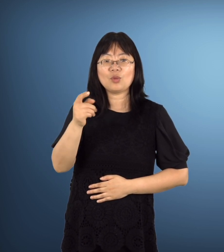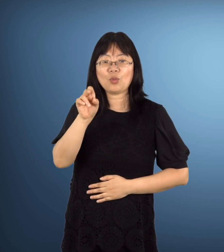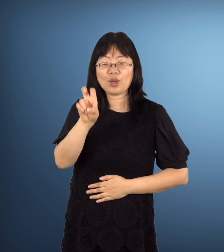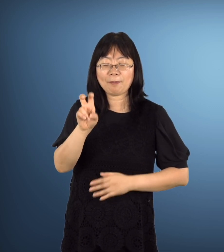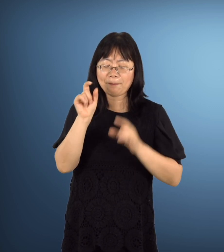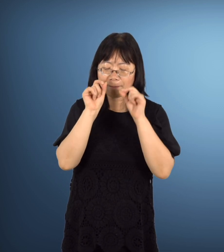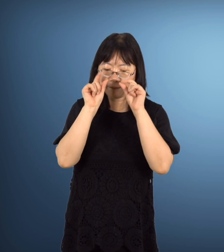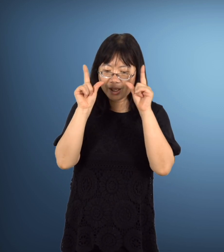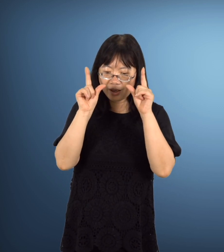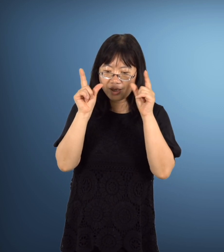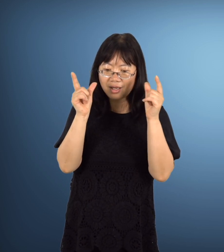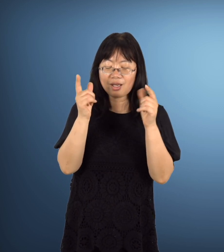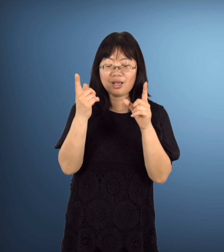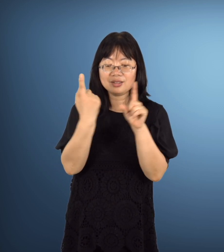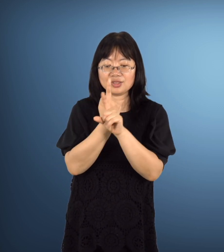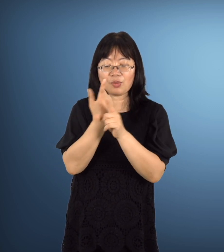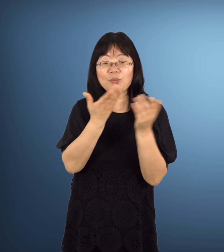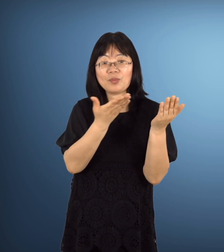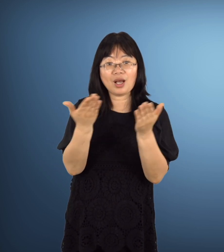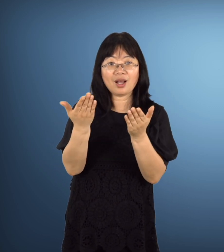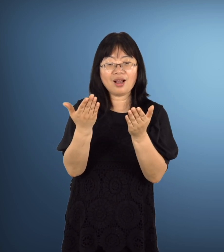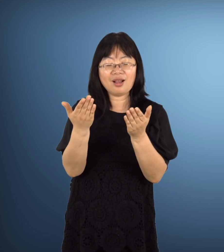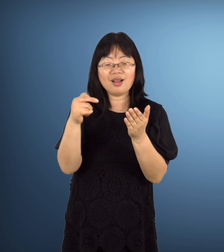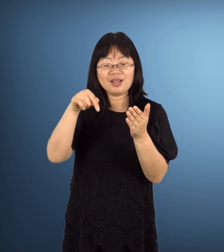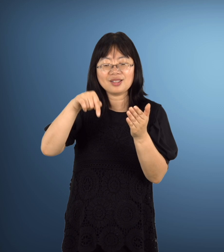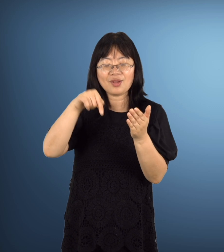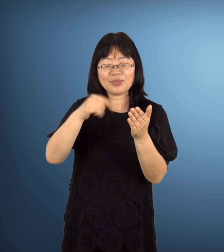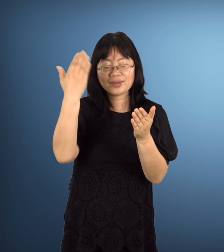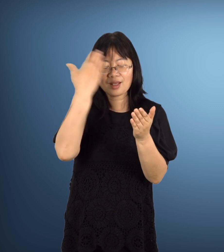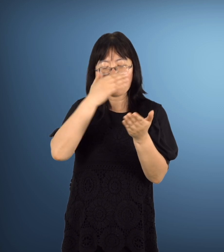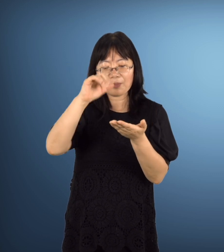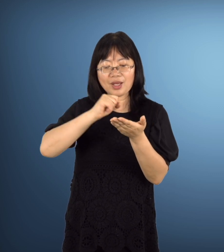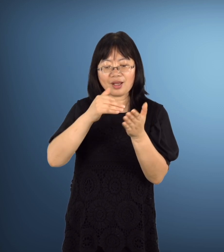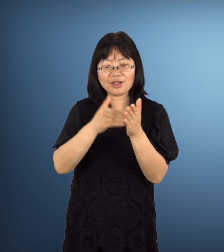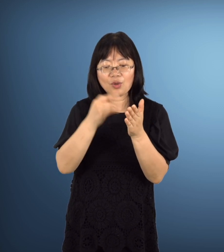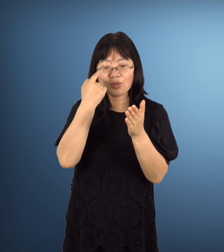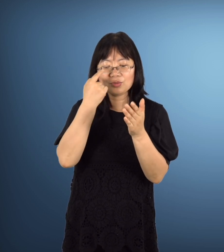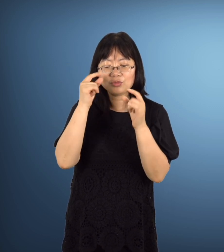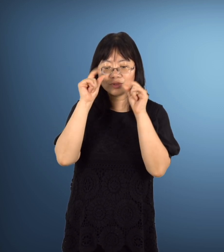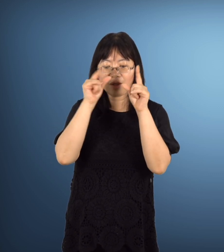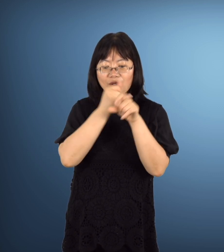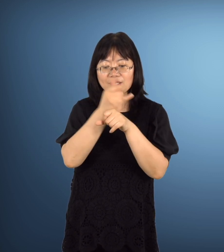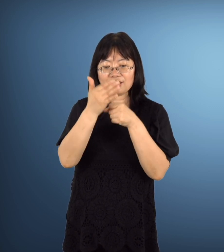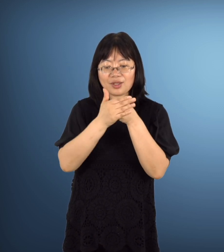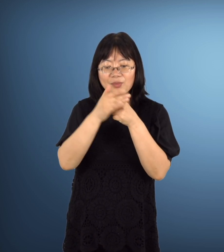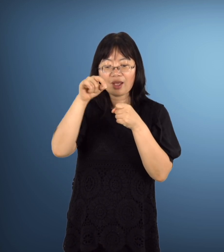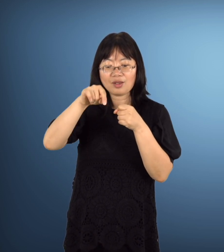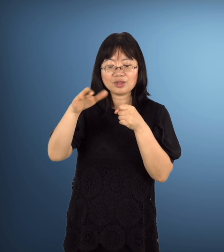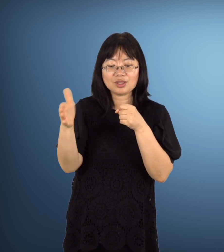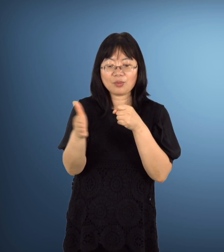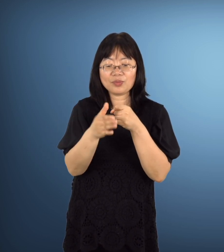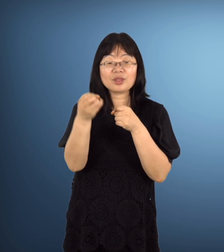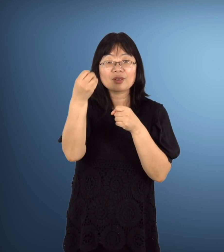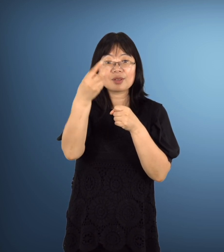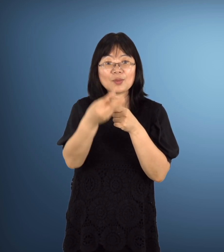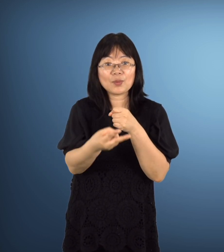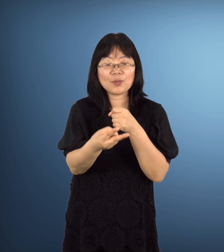돼요. 거기서 씻음을 받고 거기서 정결함을 입고 거기서 눈이 떠져 거기서